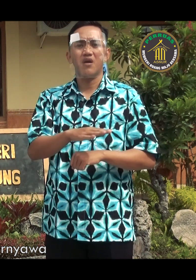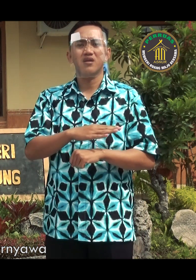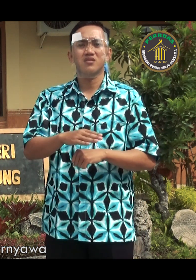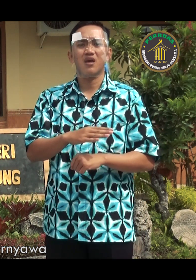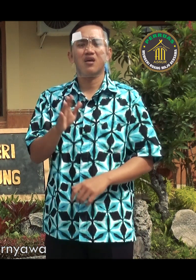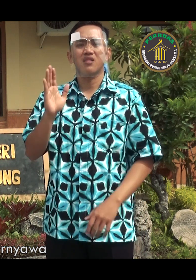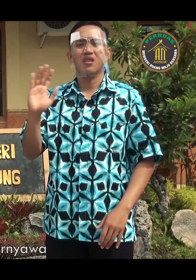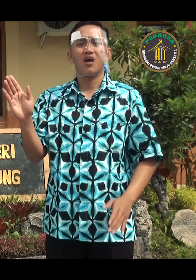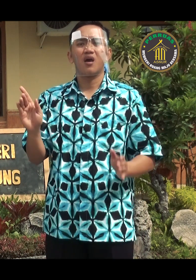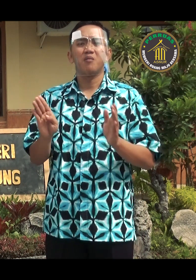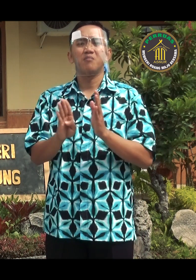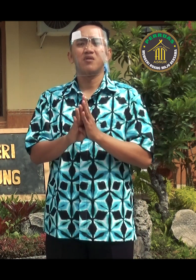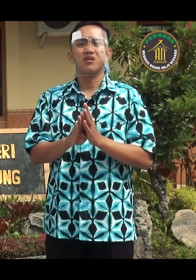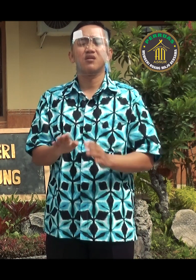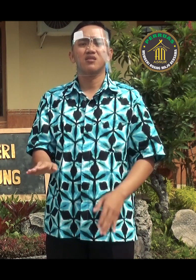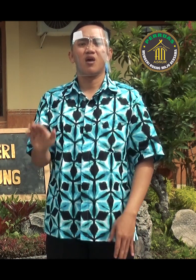bernyawa.